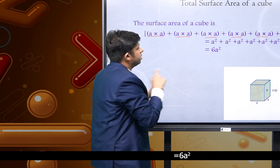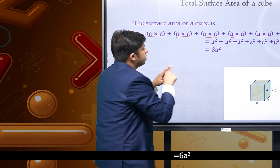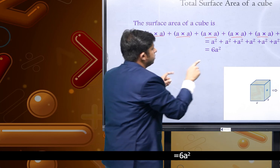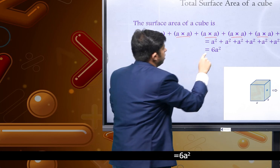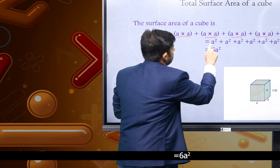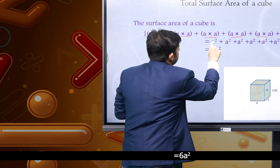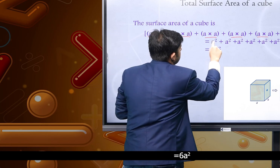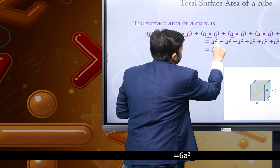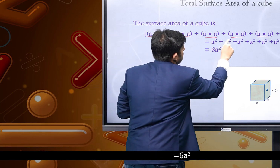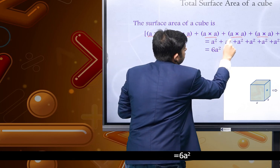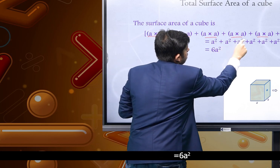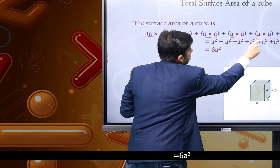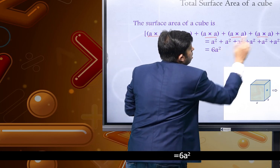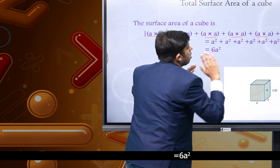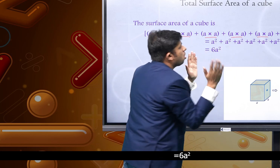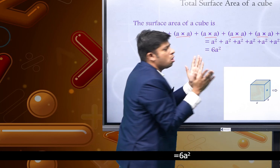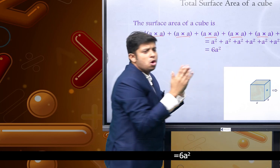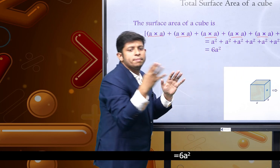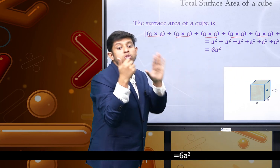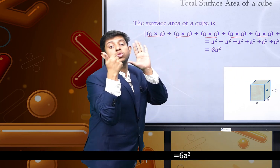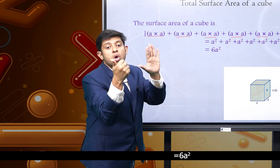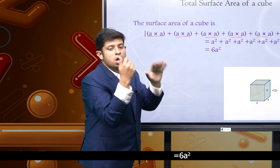बरोबर 6A चा वर्ग.